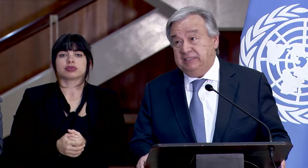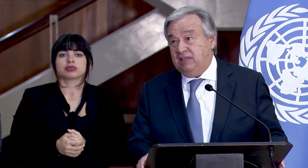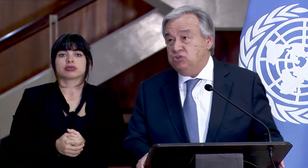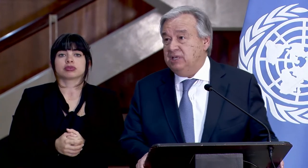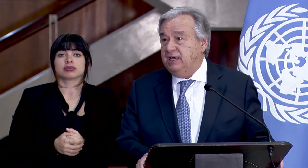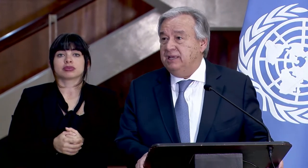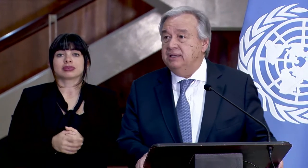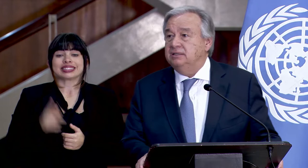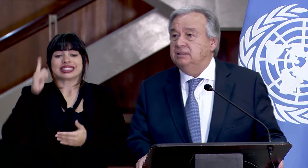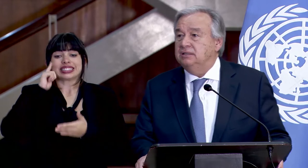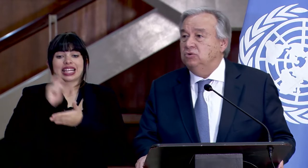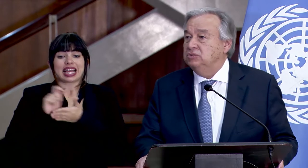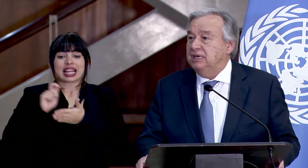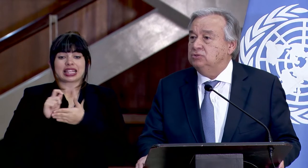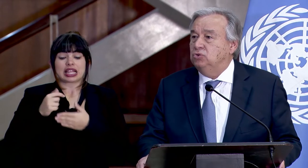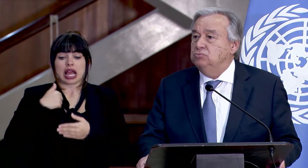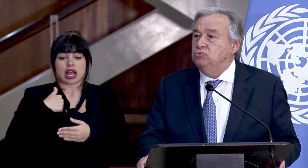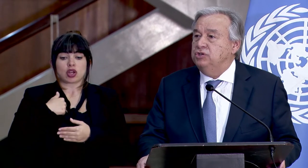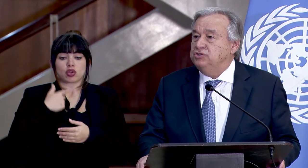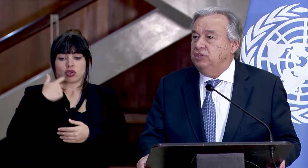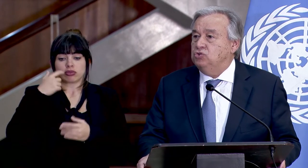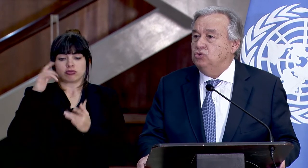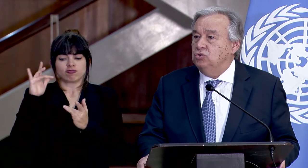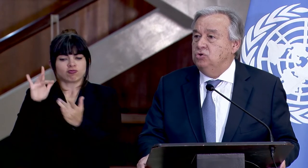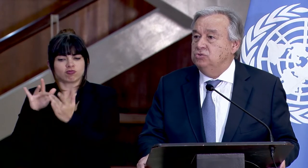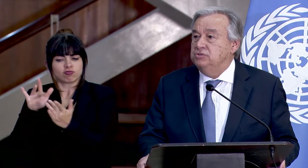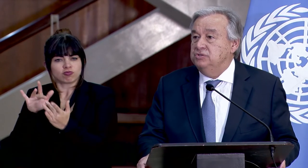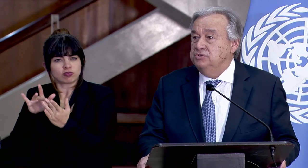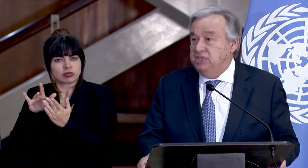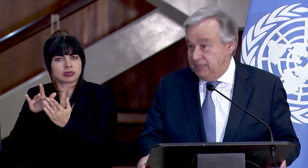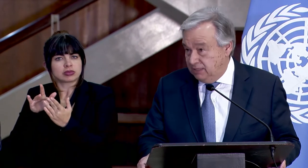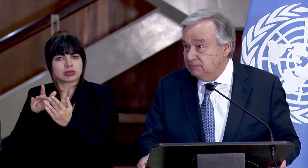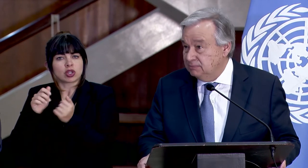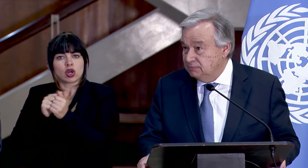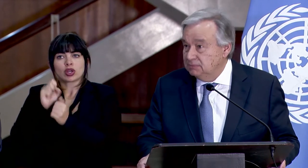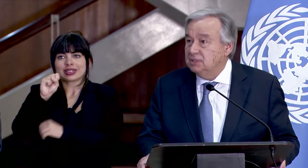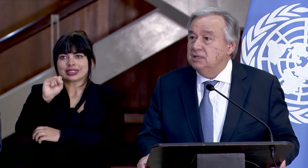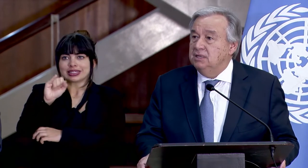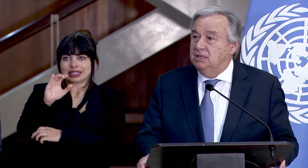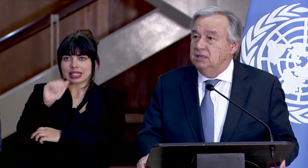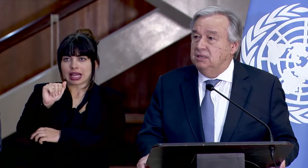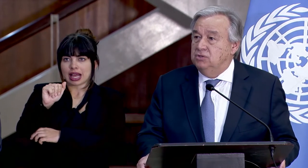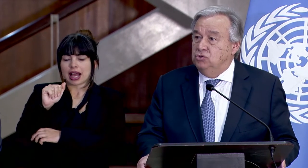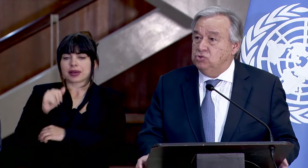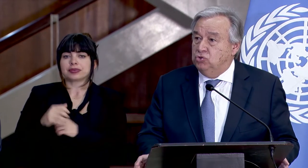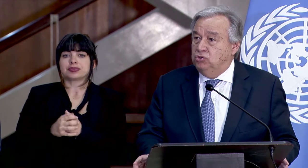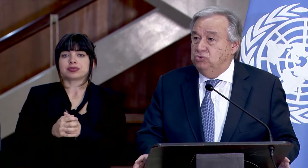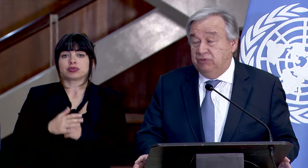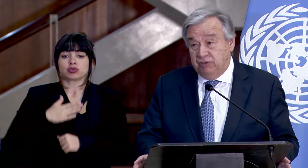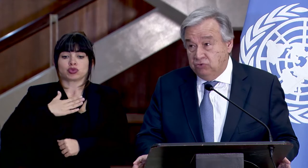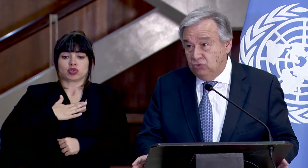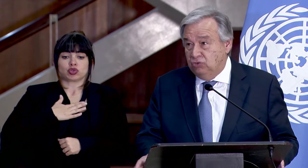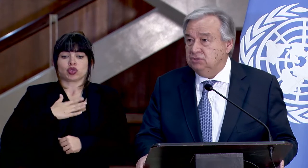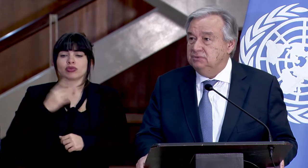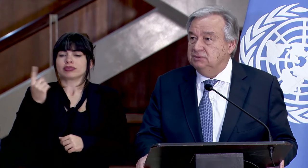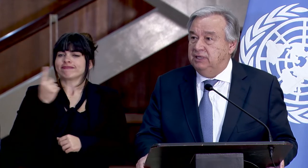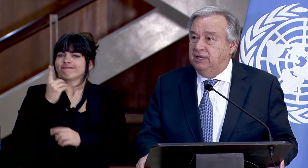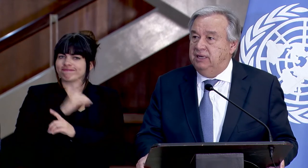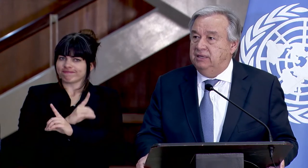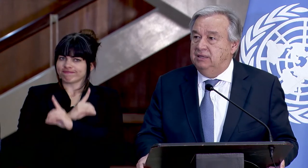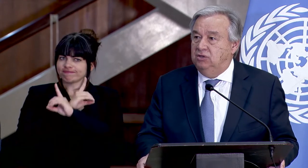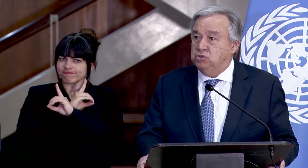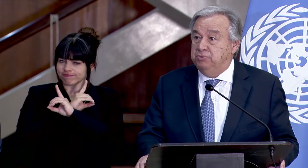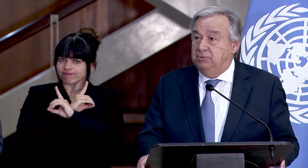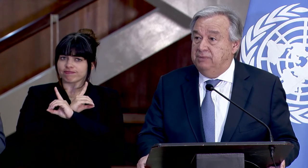El secretario está en contacto muy estrecho con Zika. Yo soy un defensor